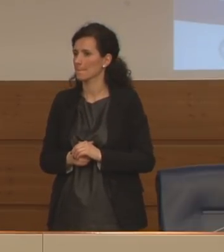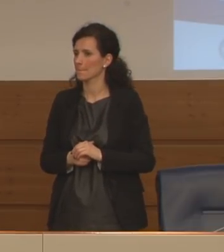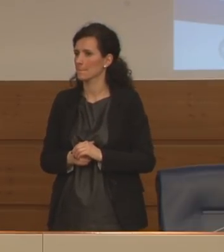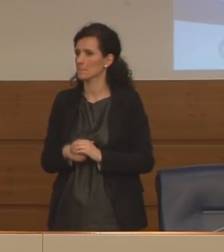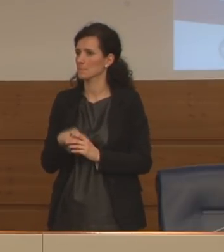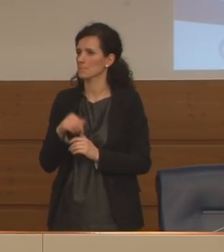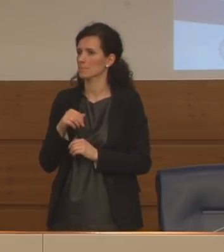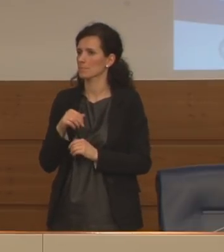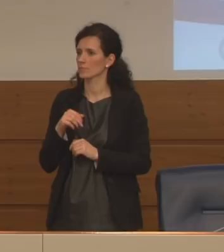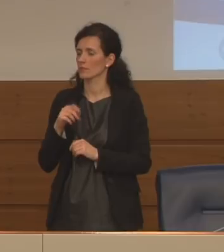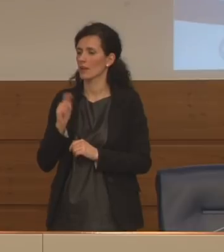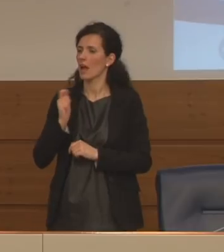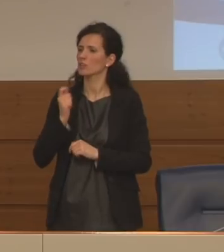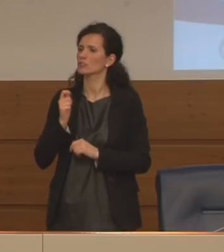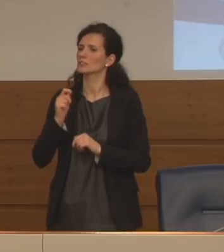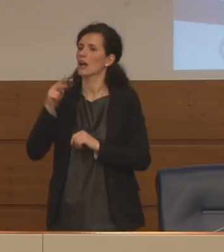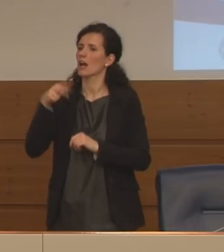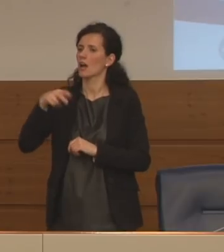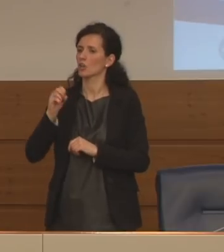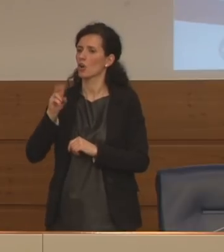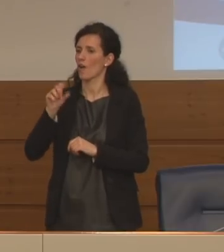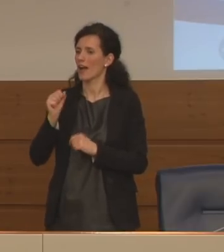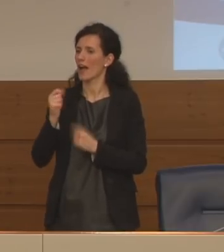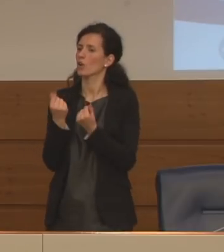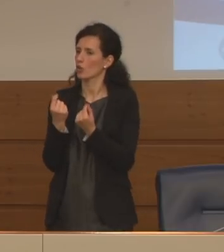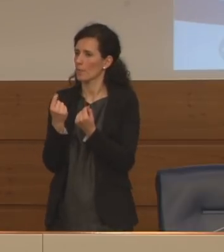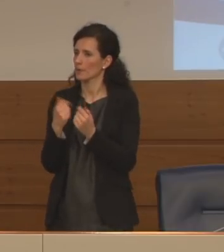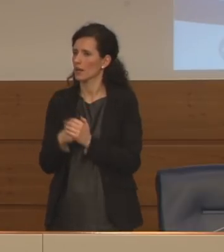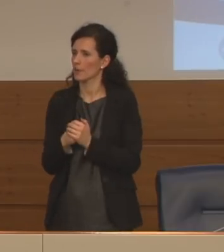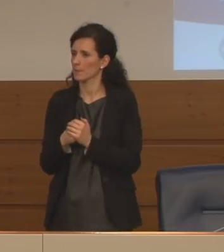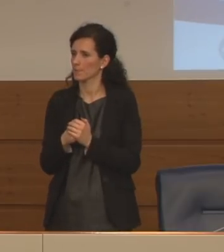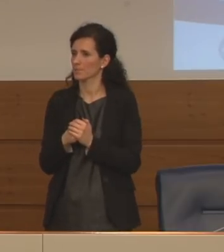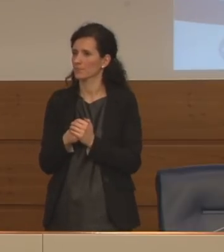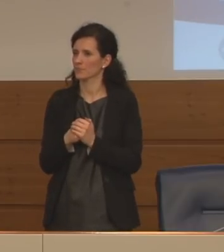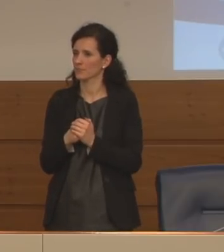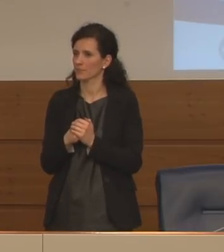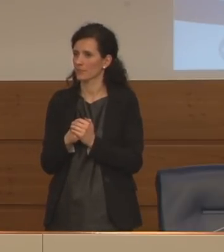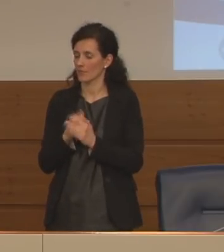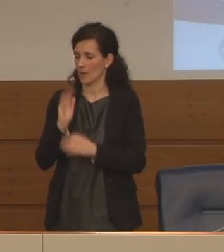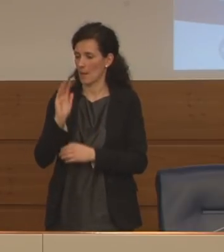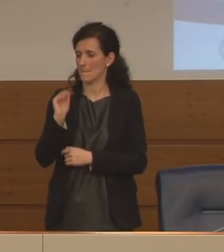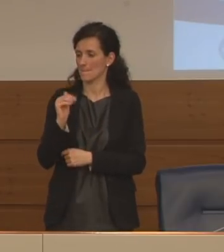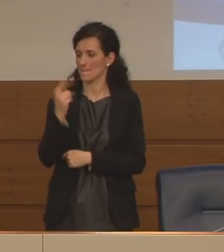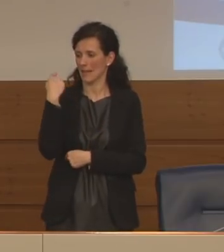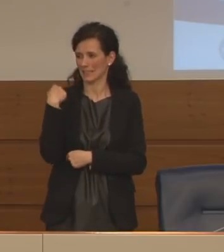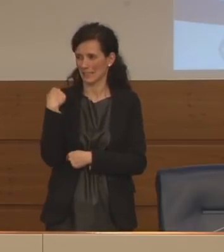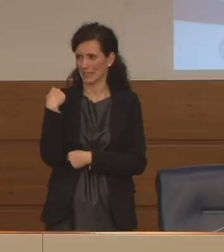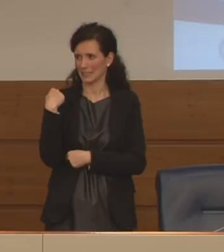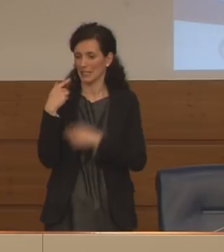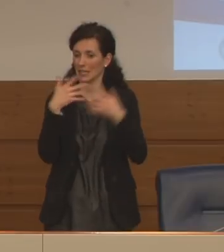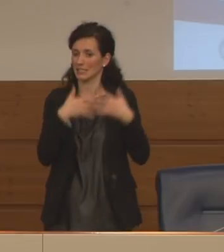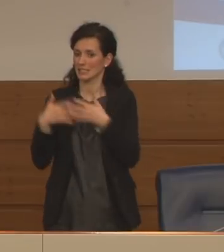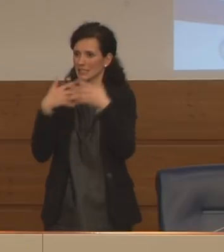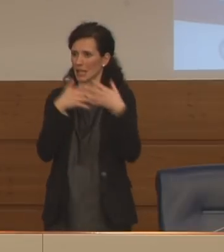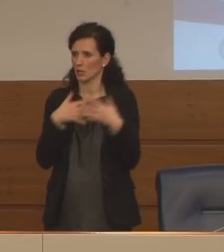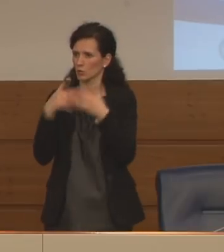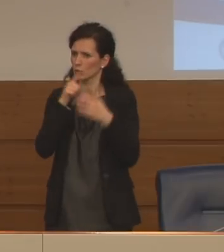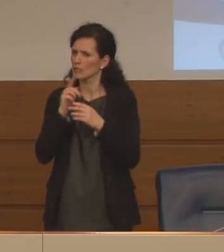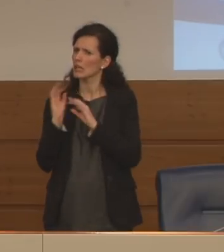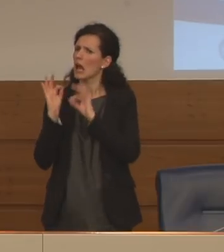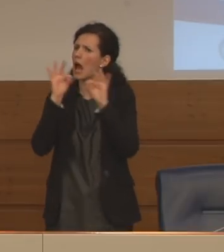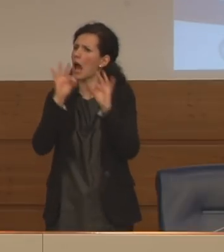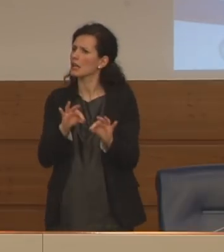gianluca pellegrino agenzia nome colonne martedì è arrivato negli stati uniti da piano un